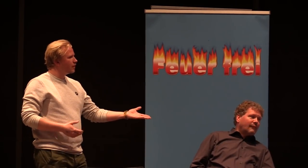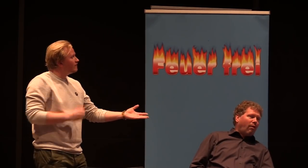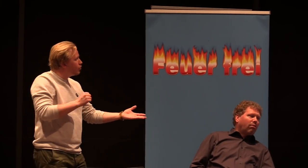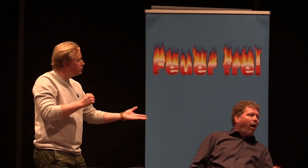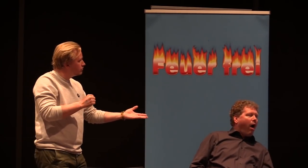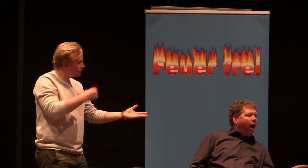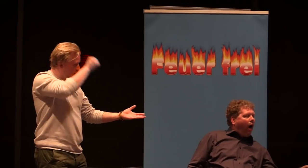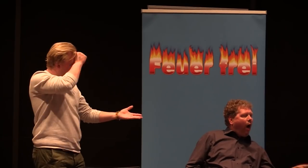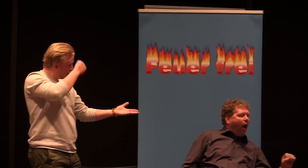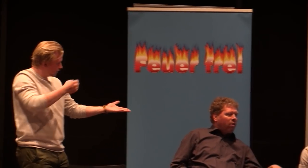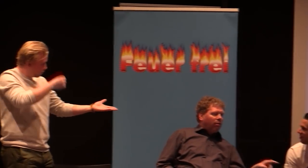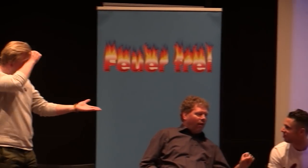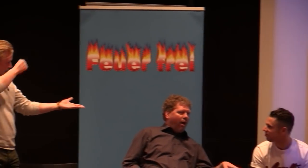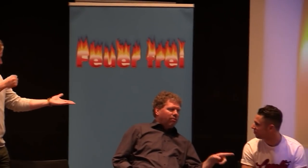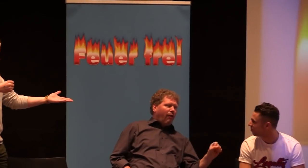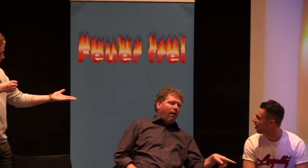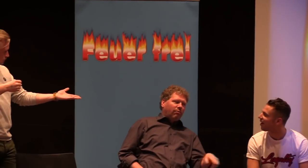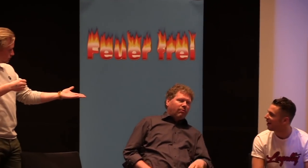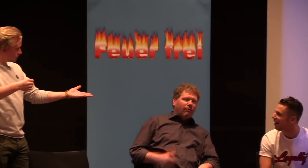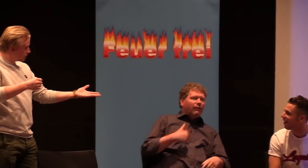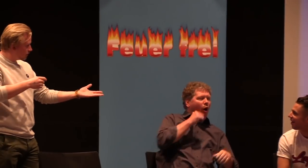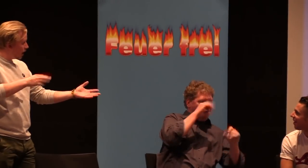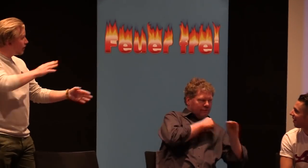als für die Finanzen zuständig zu sein? Nö.